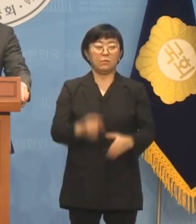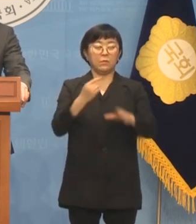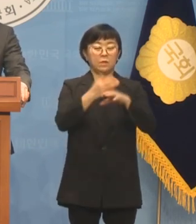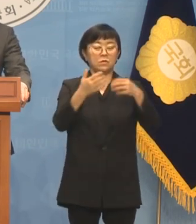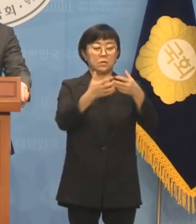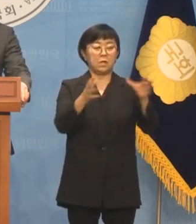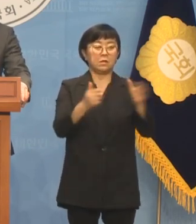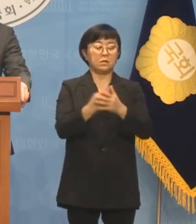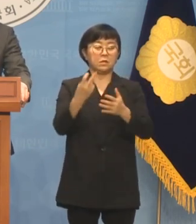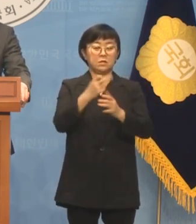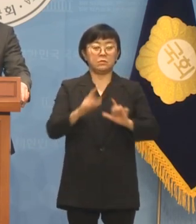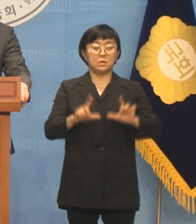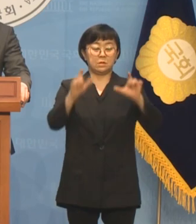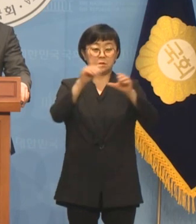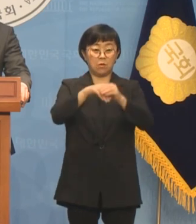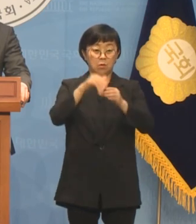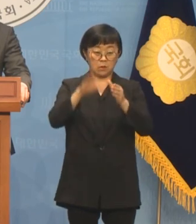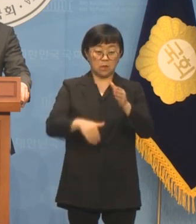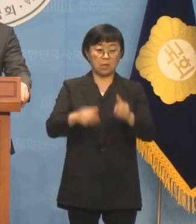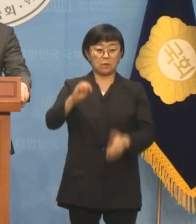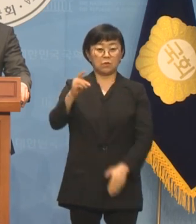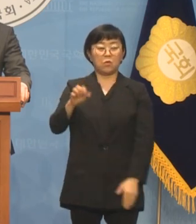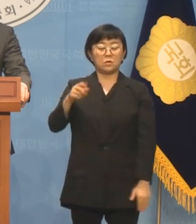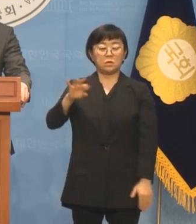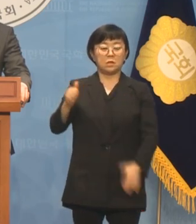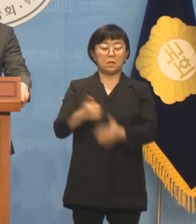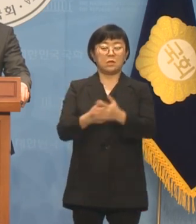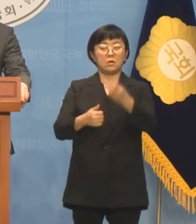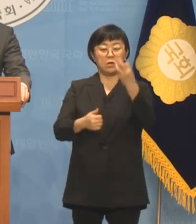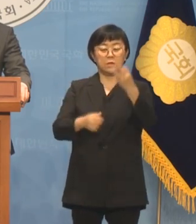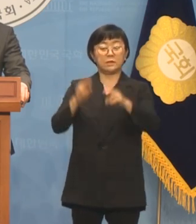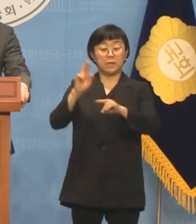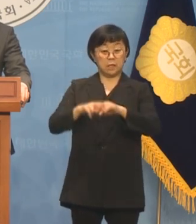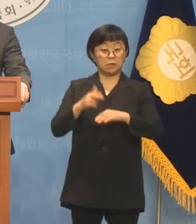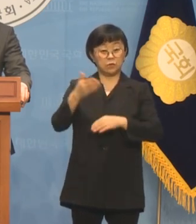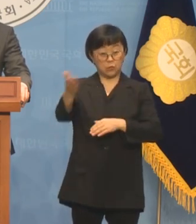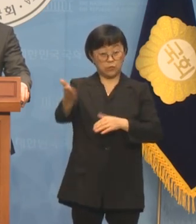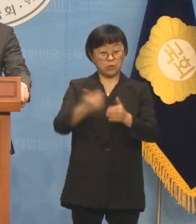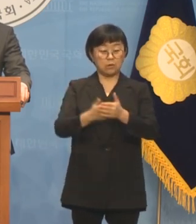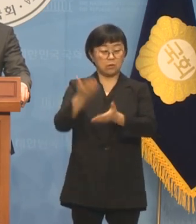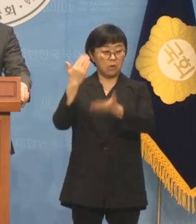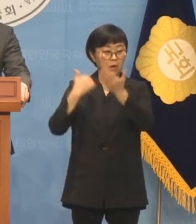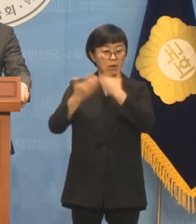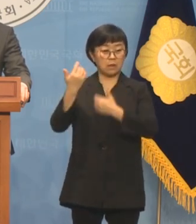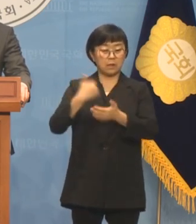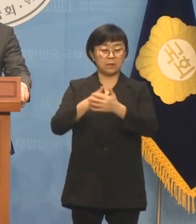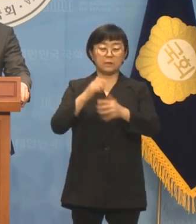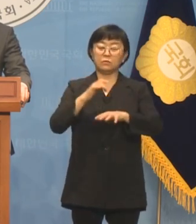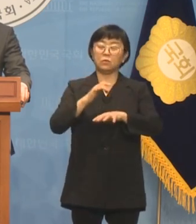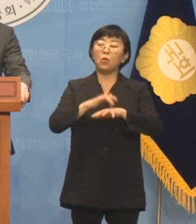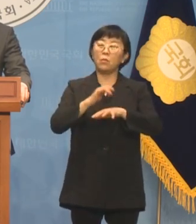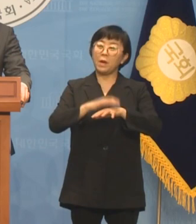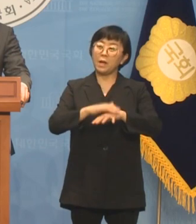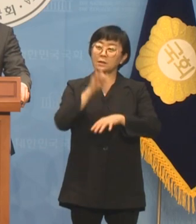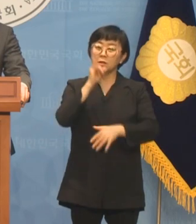민주당은 2012년 총선에서 통진당에 13석을 몰아주었던 과거를 답습할 생각입니까?